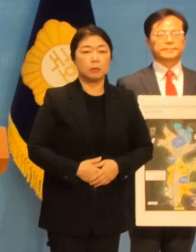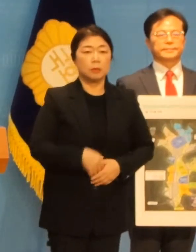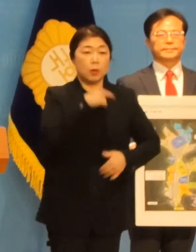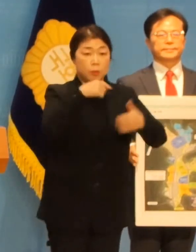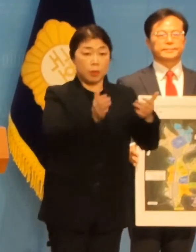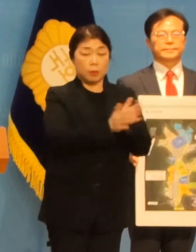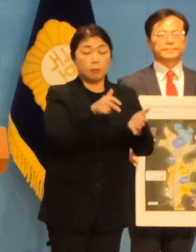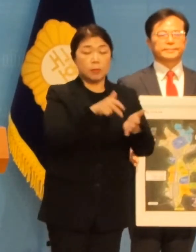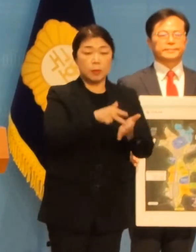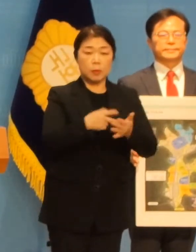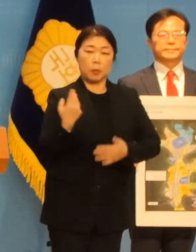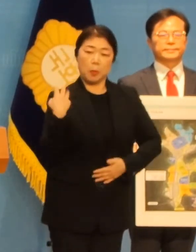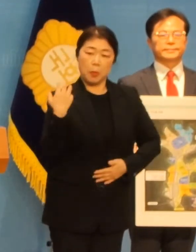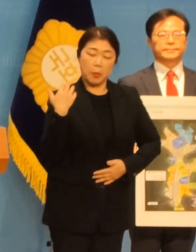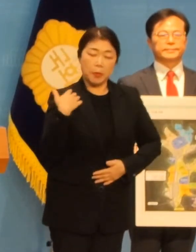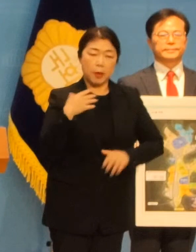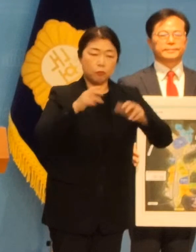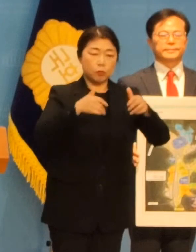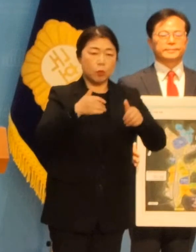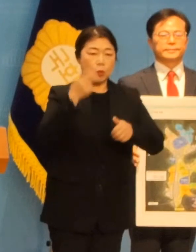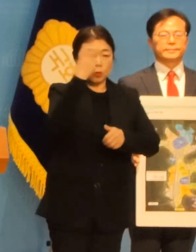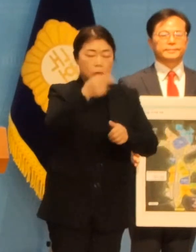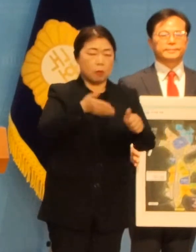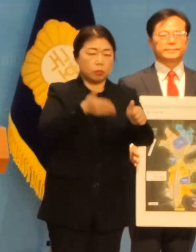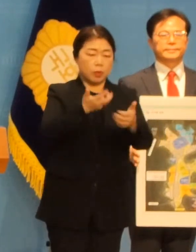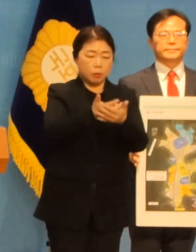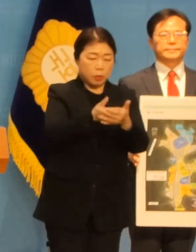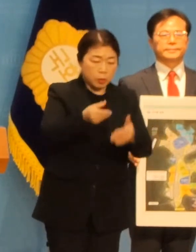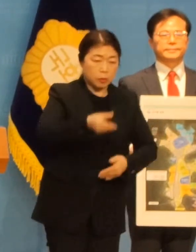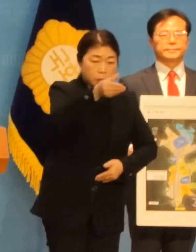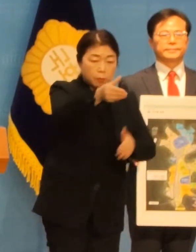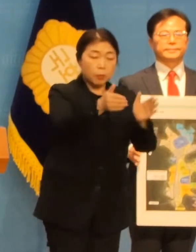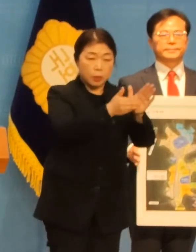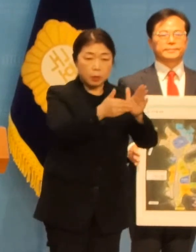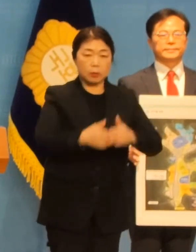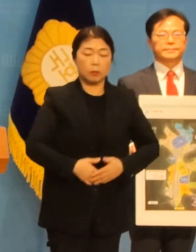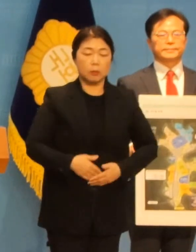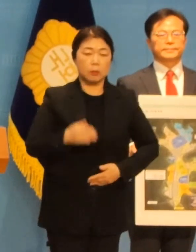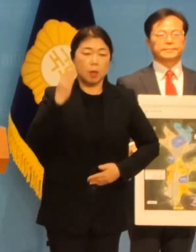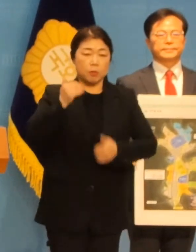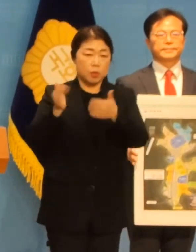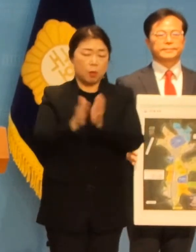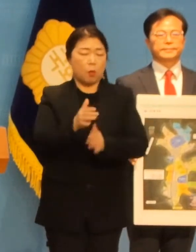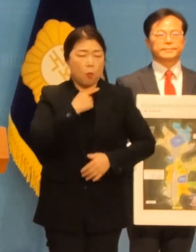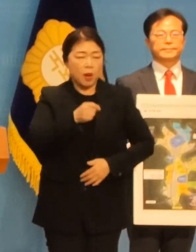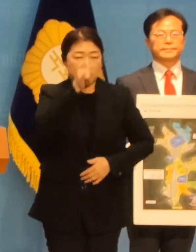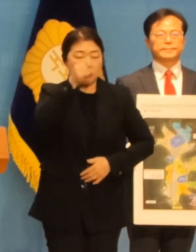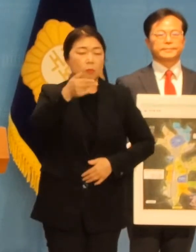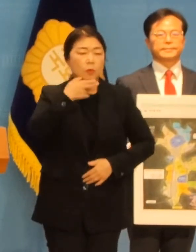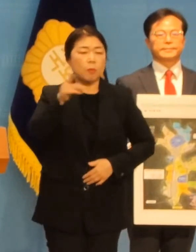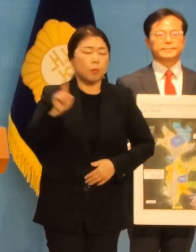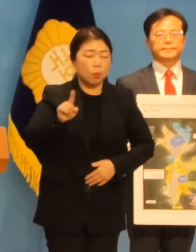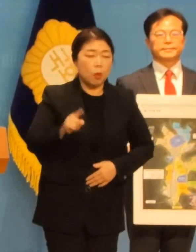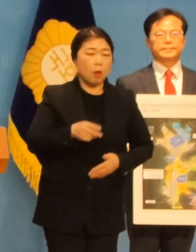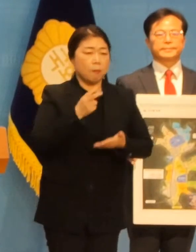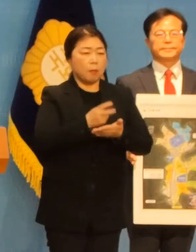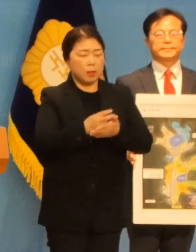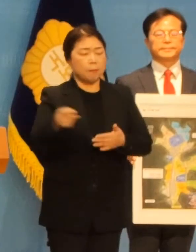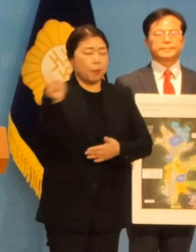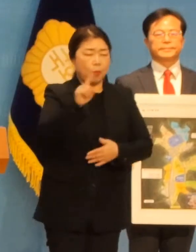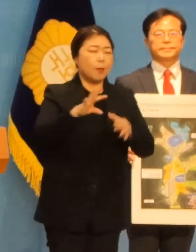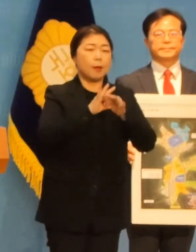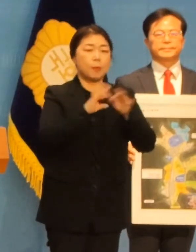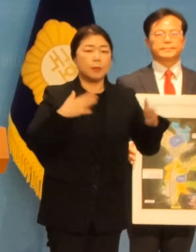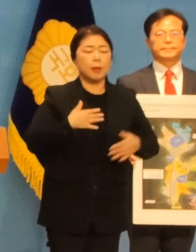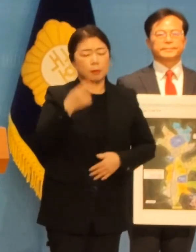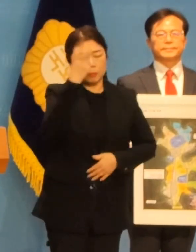대한 국정조사 요구서를 제출을 했습니다. 민주당이 원하던 법사위 국정조사 조건 없이 다